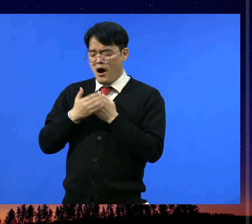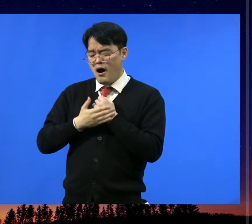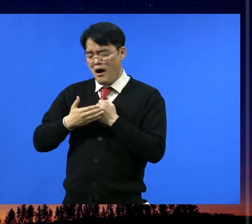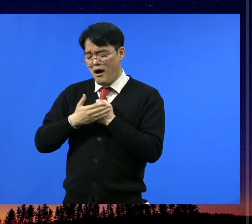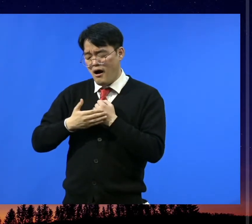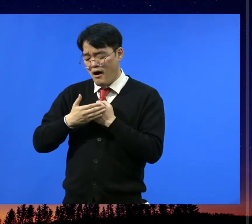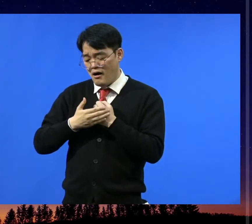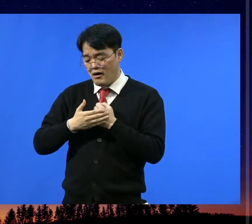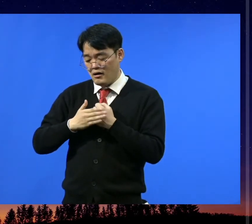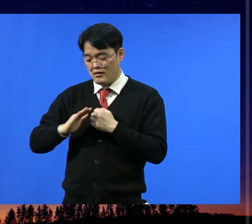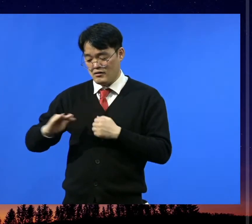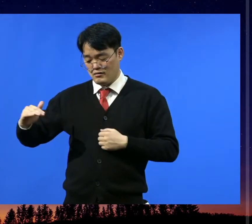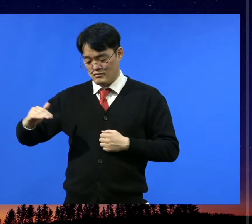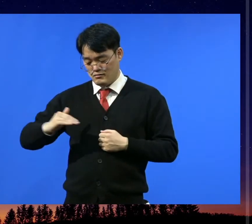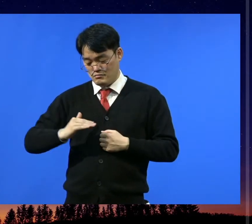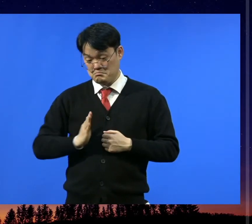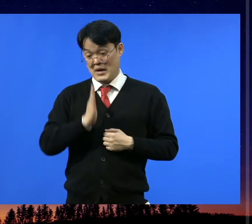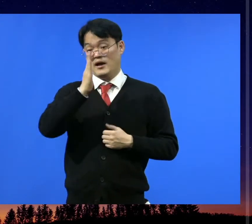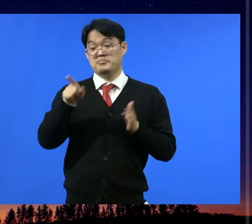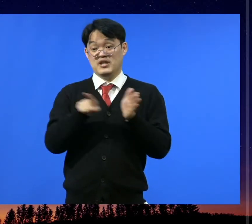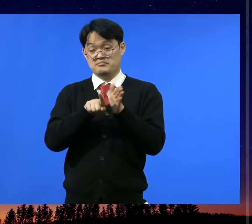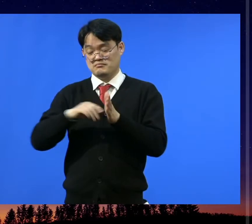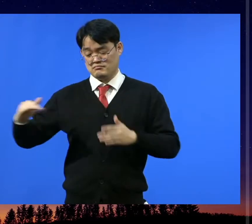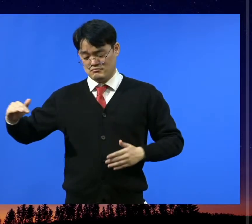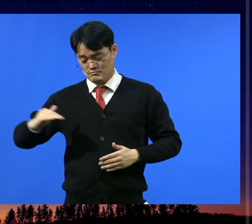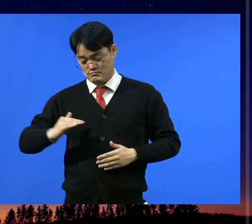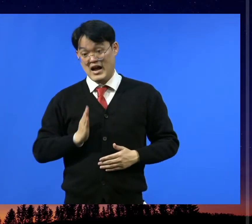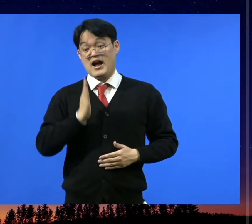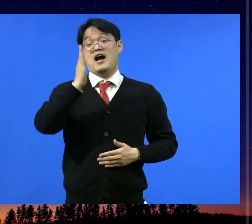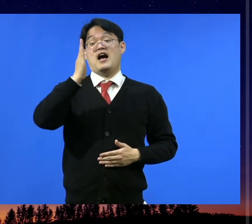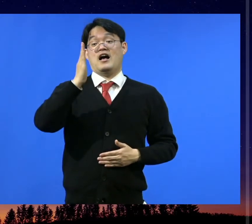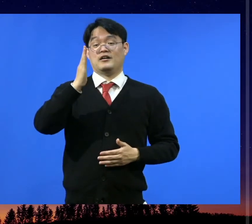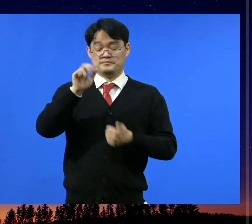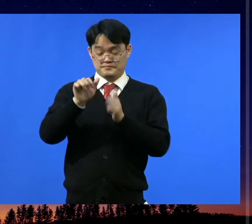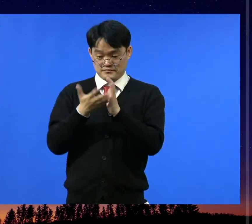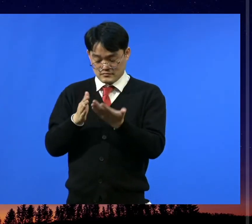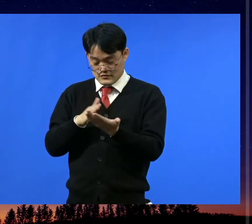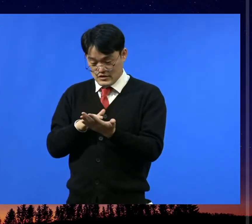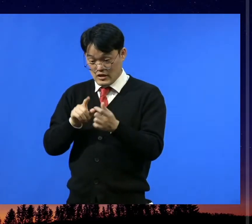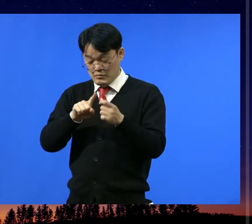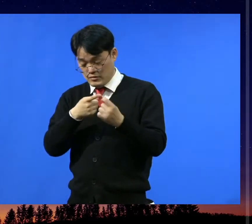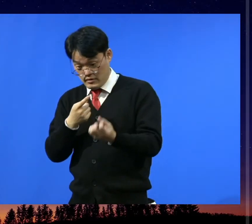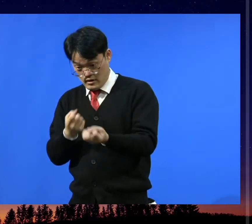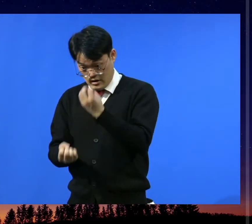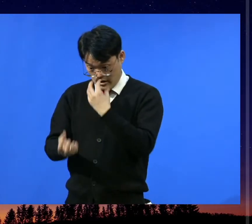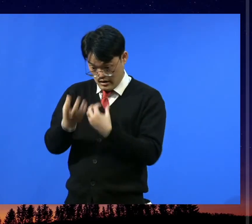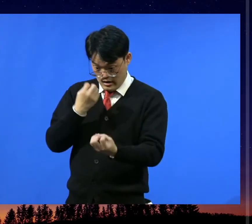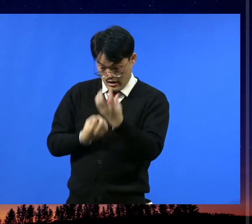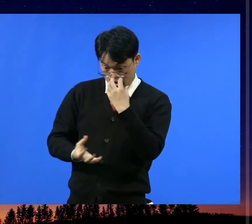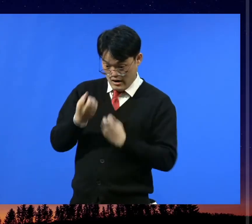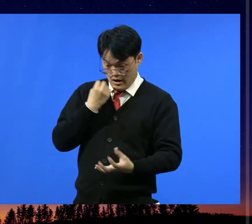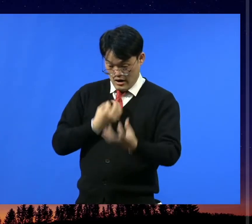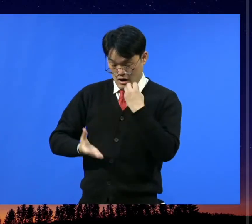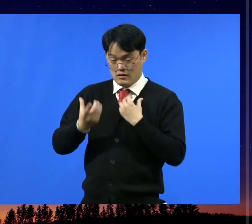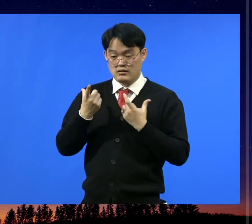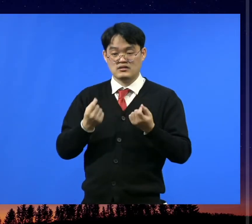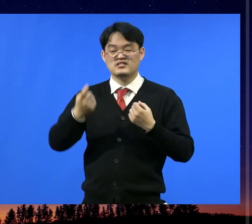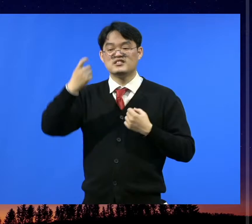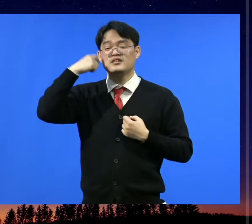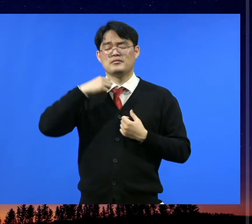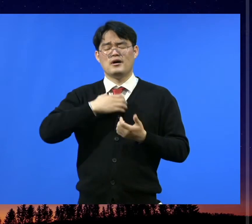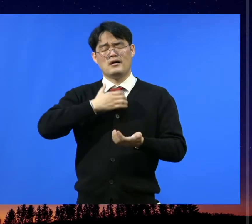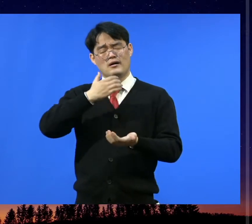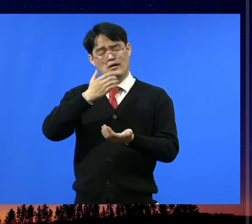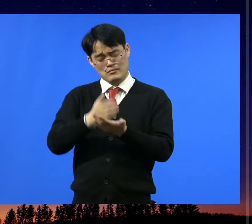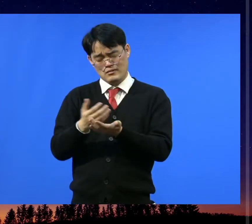그냥 성경을 읽는데 그냥 읽히지 않고 그냥 툭툭툭툭 튀어나오는, 입체적으로 막 튀어나오는 그런 게 막 감동이